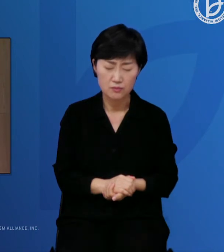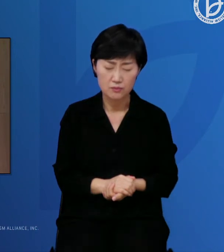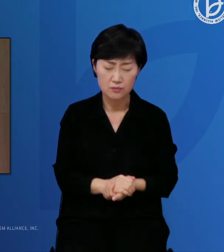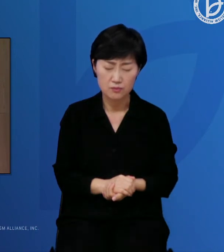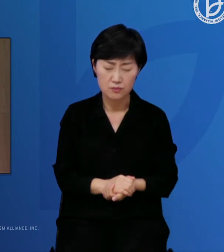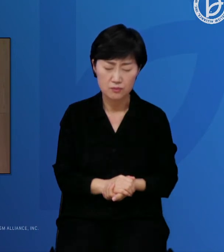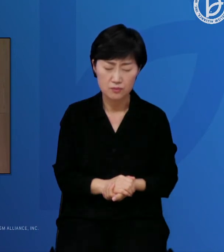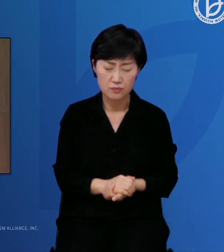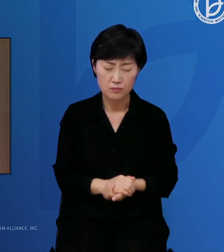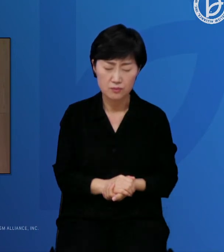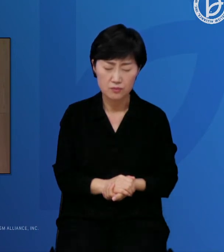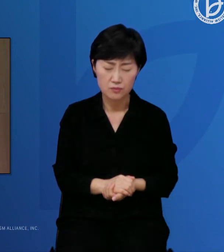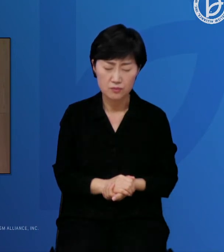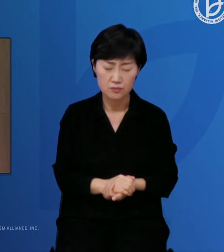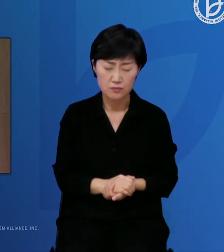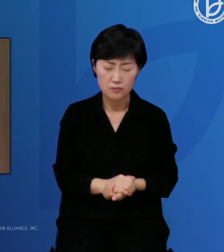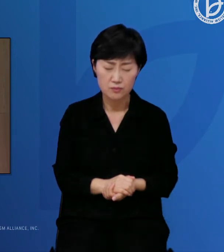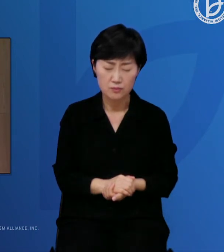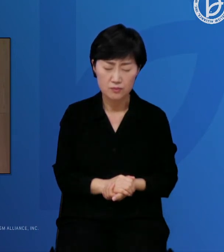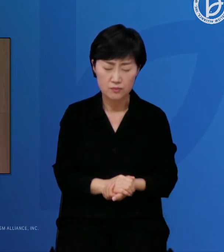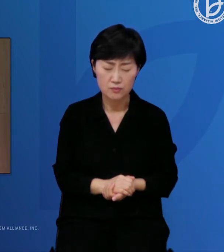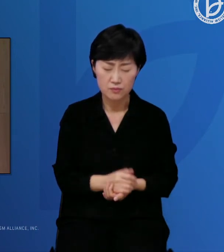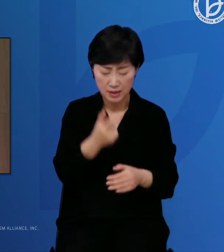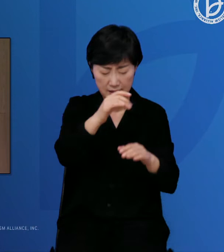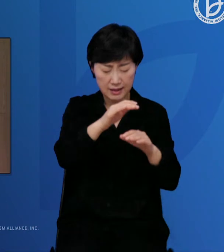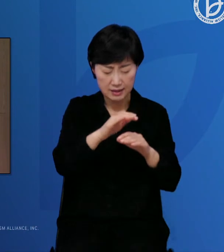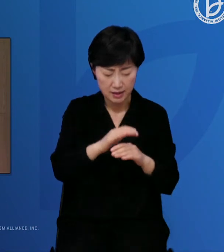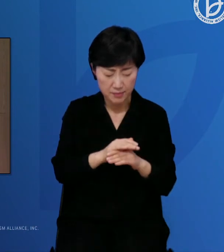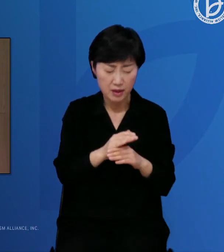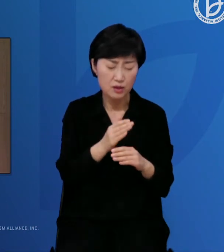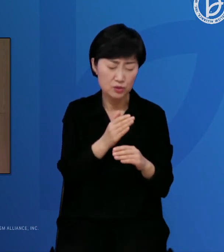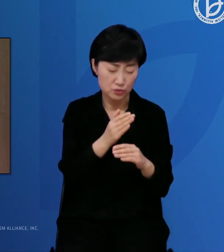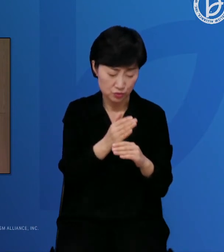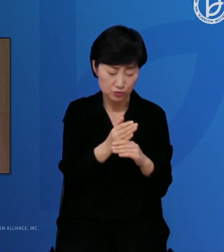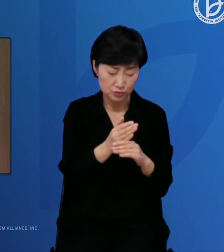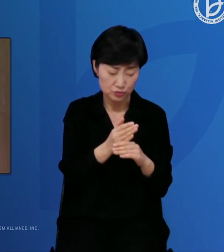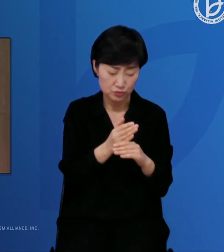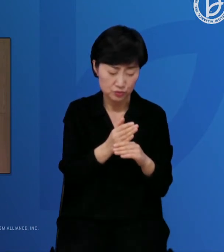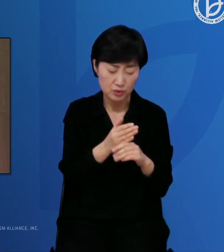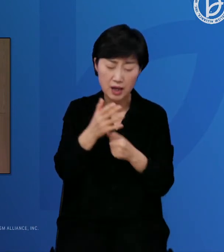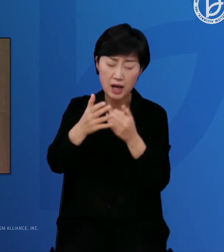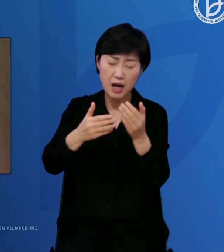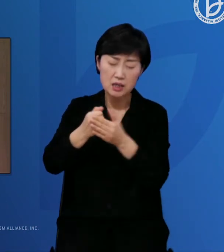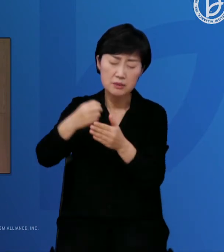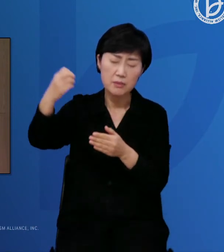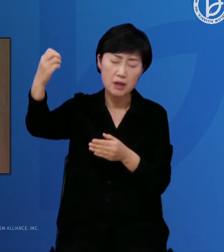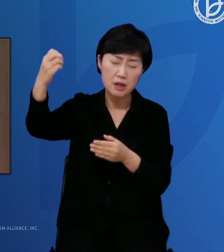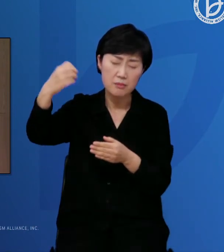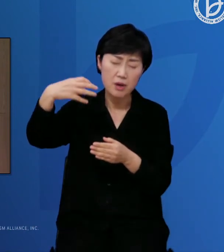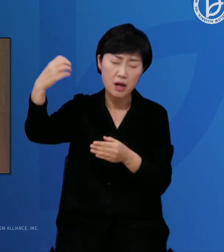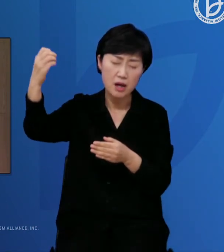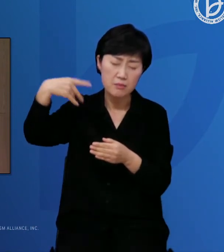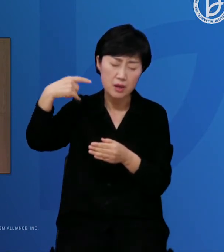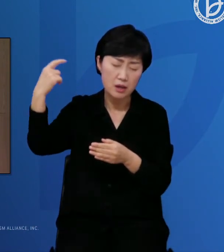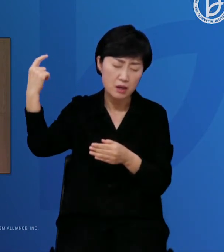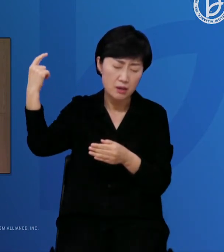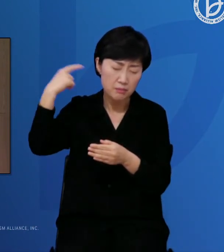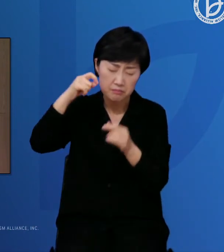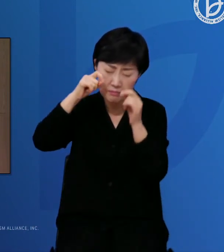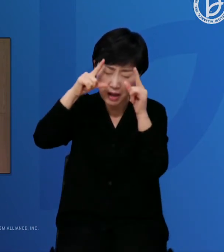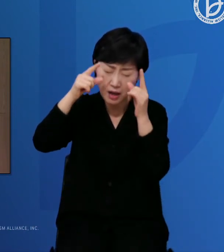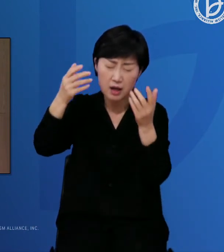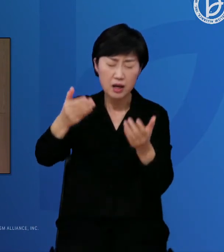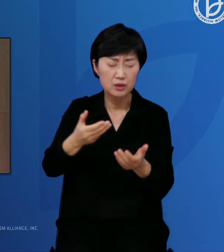all darkness depart. 예배 가운데 하나님의 세미한 음성을 듣는 축복 주실 줄